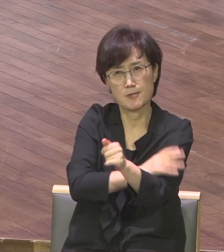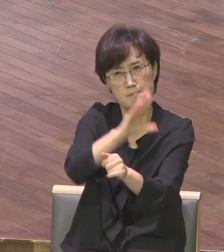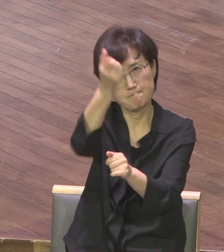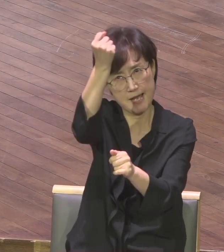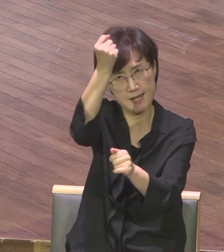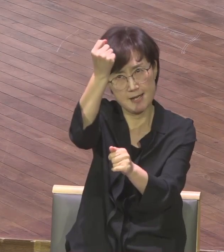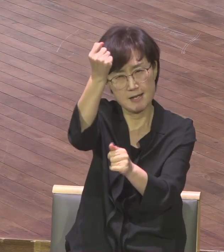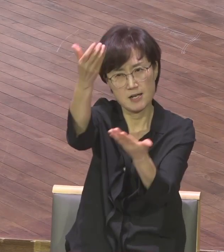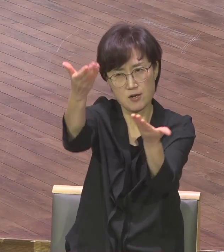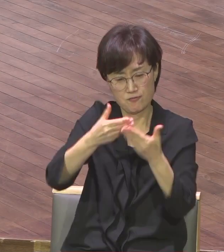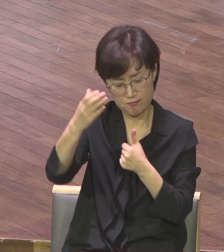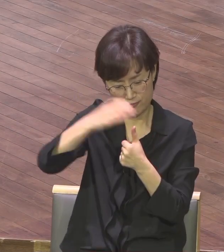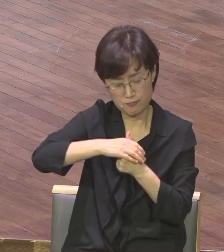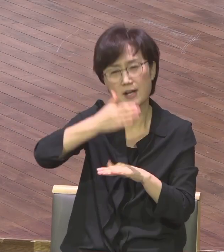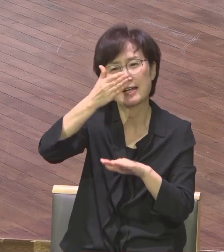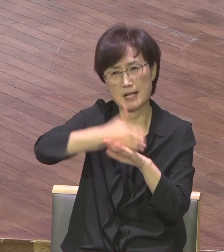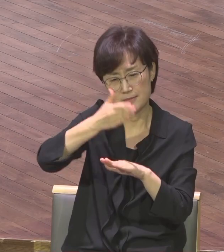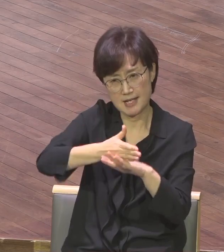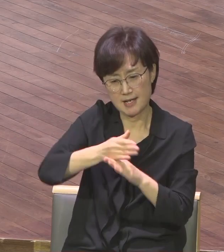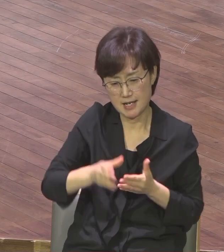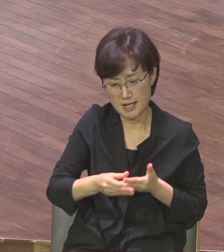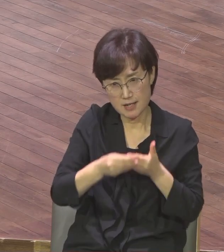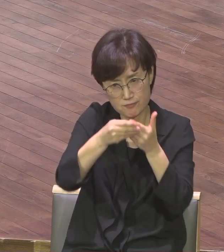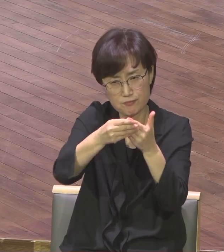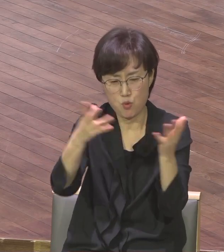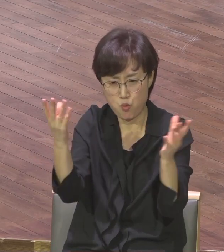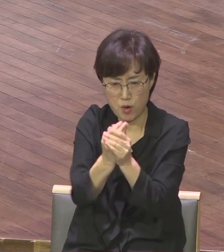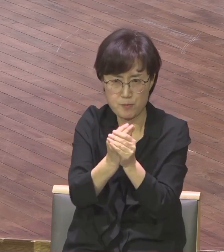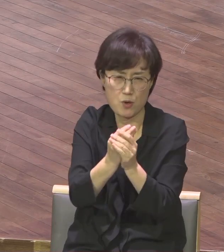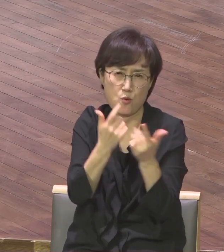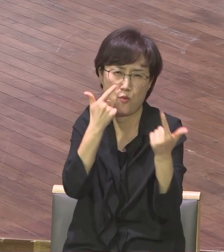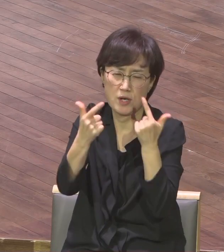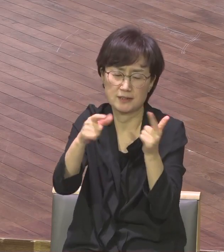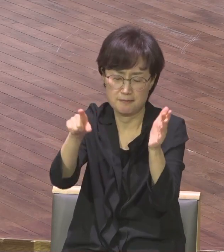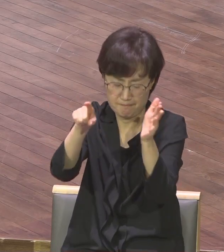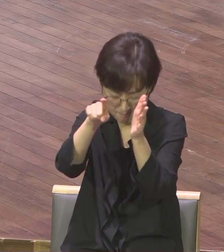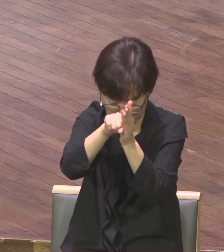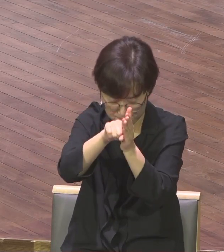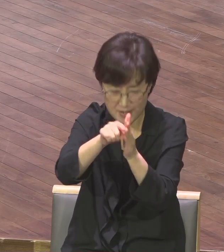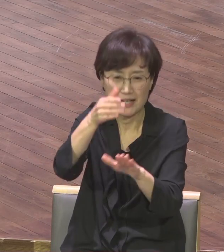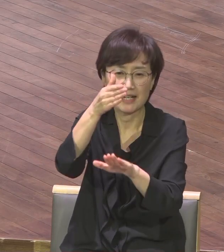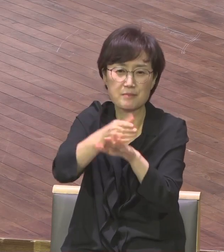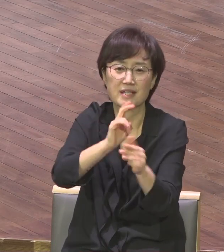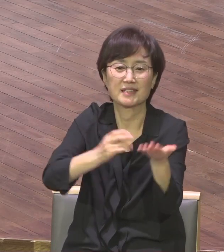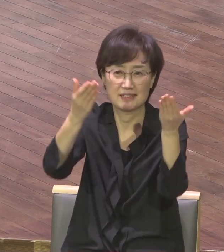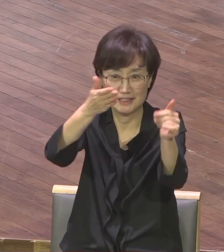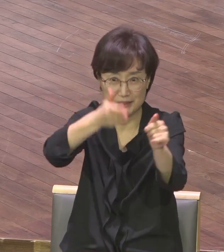길을 완벽하게 인도하시는 하나님의 놀라운 은혜를 느끼시기 바랍니다.